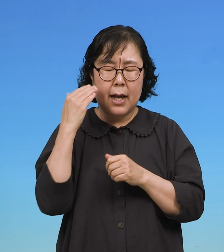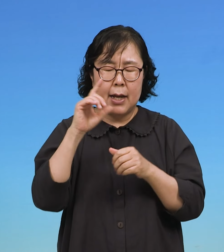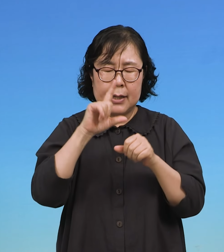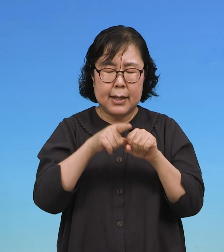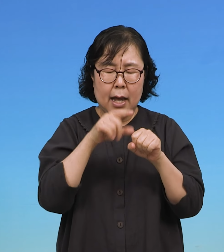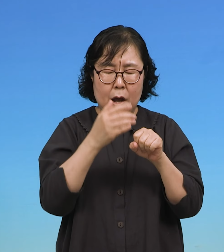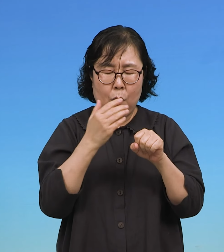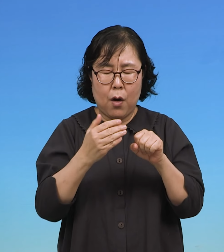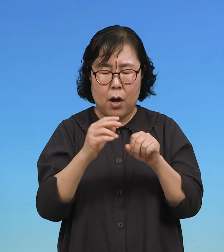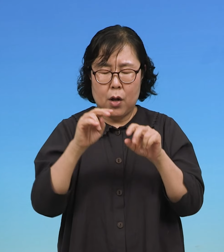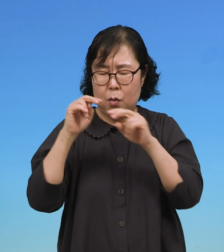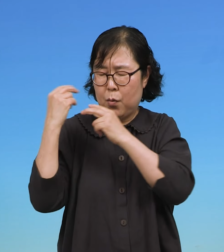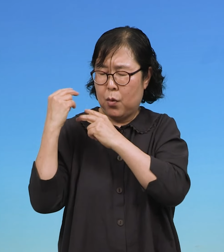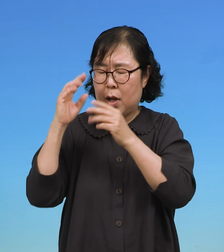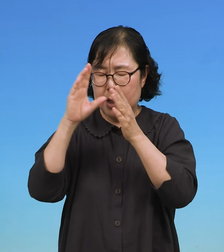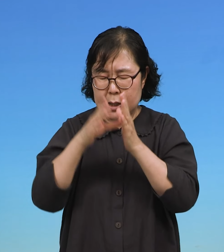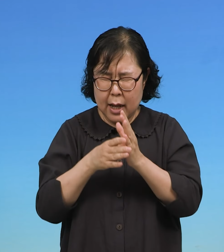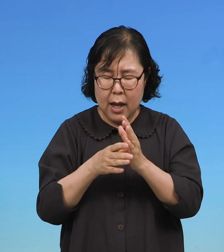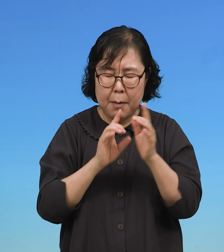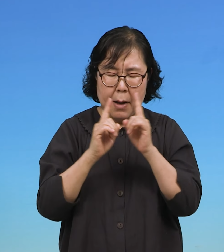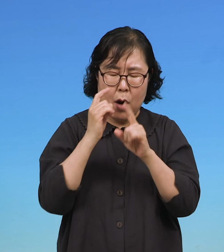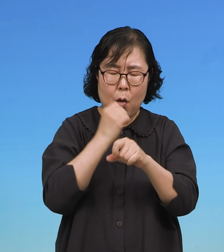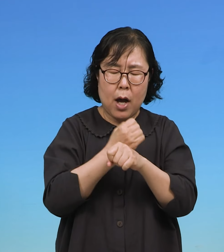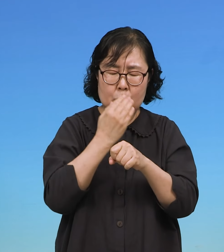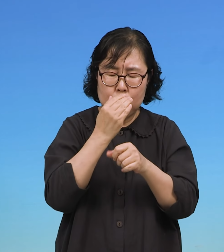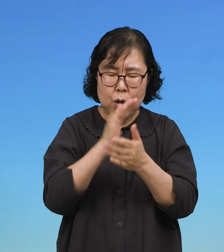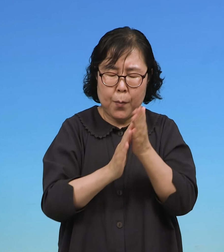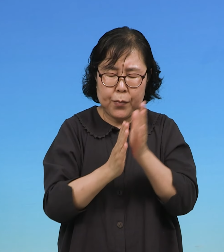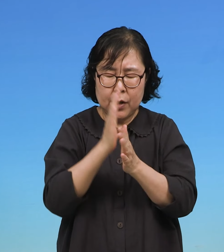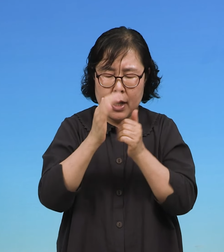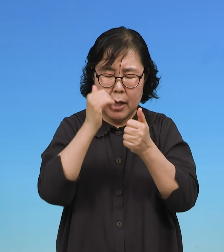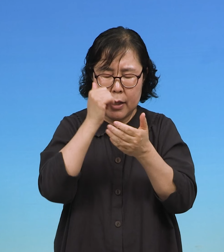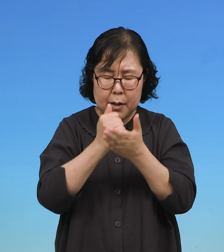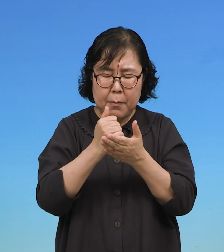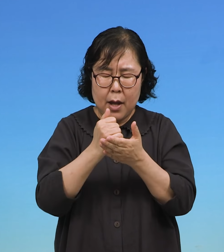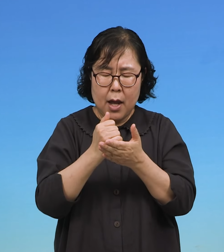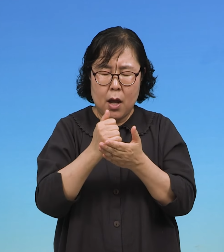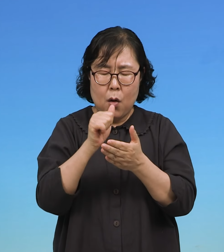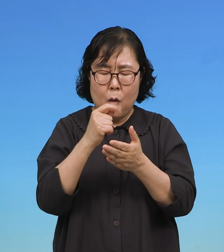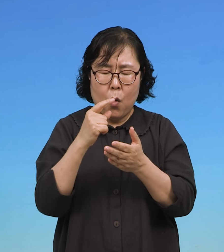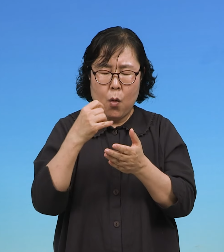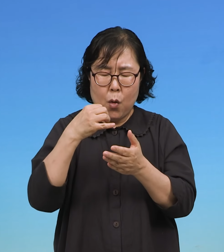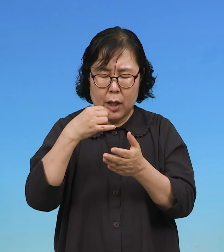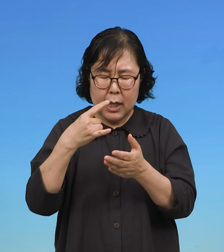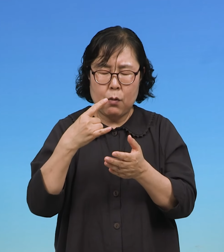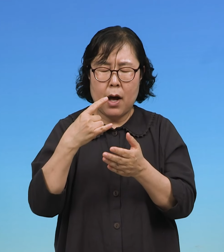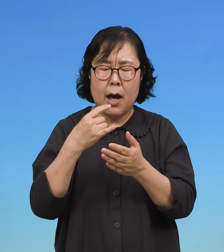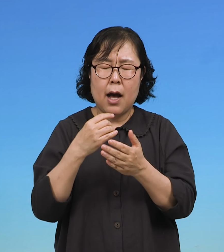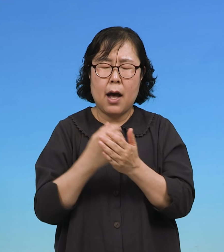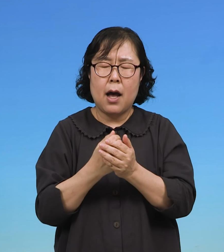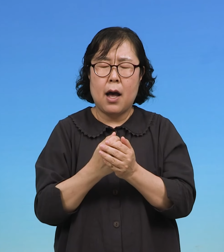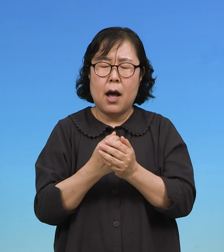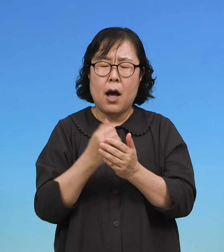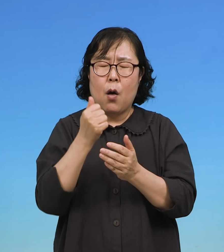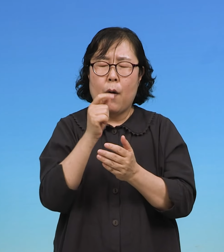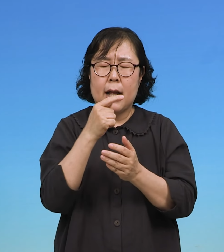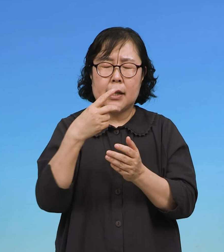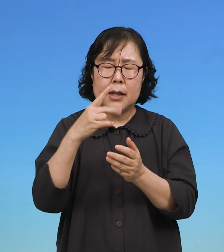지난 세월 되돌아볼 때 말보다 할 수 없는 하나님의 호의와 환대를 받으며 여기까지